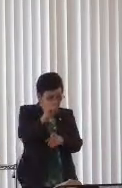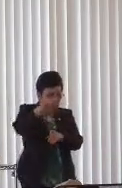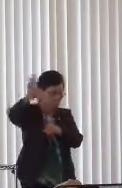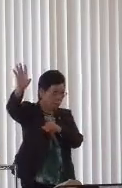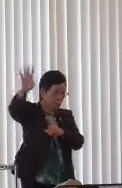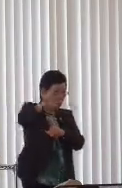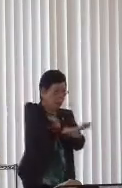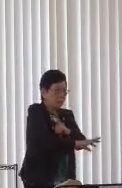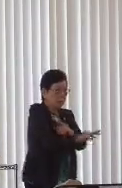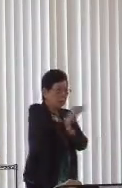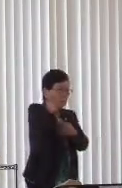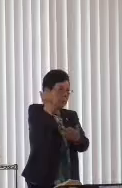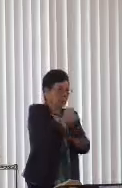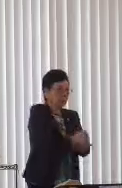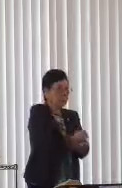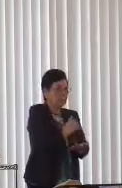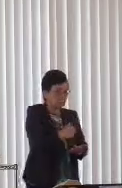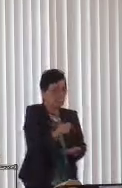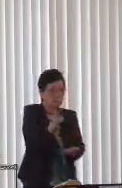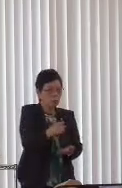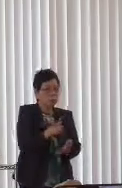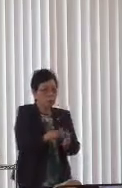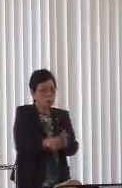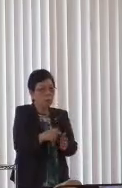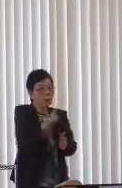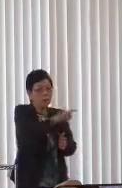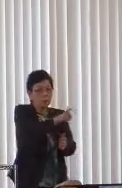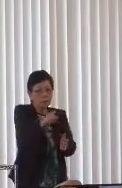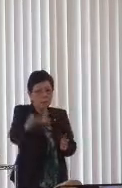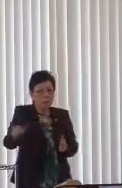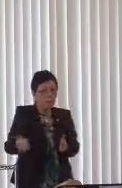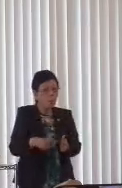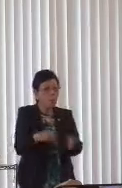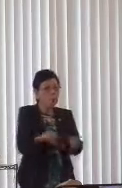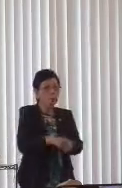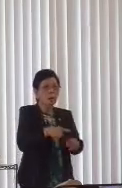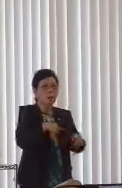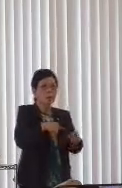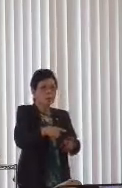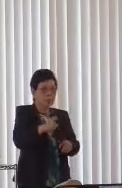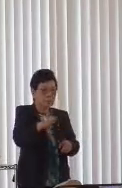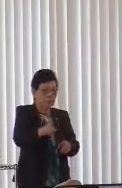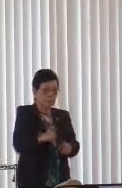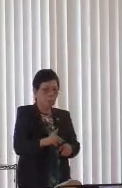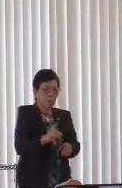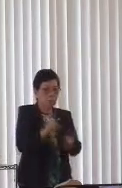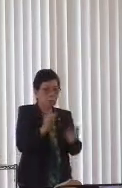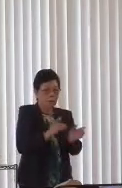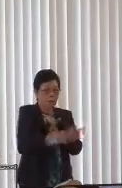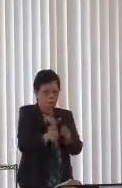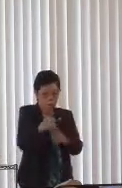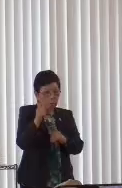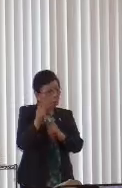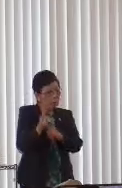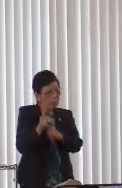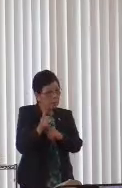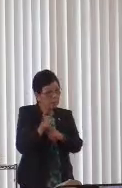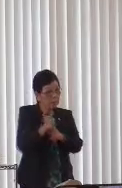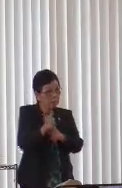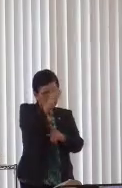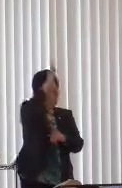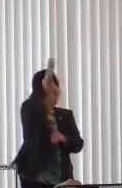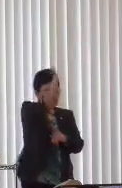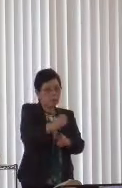私のいるところにあなた方もいることになる。行ってというのは自分が十字架にかかりよみがえ